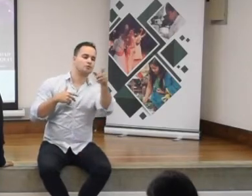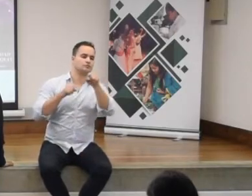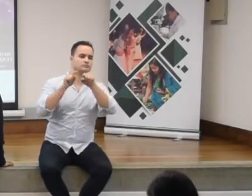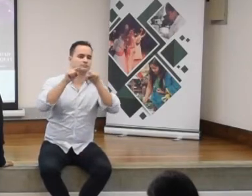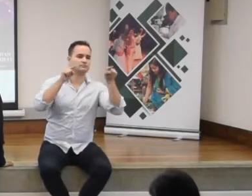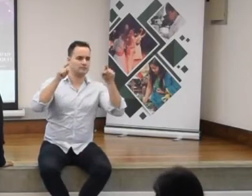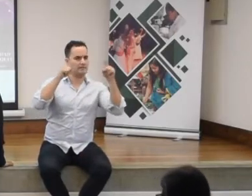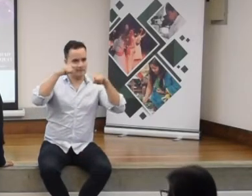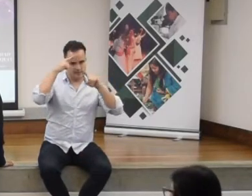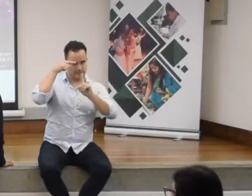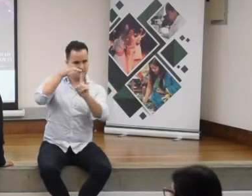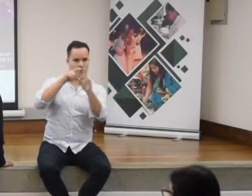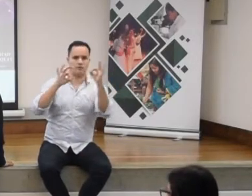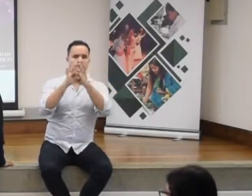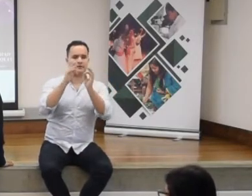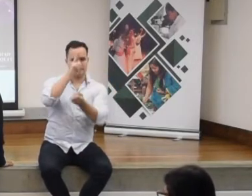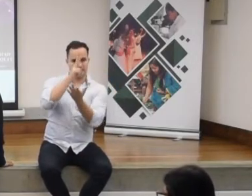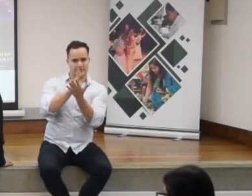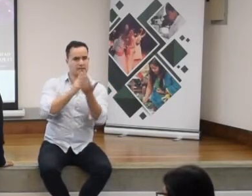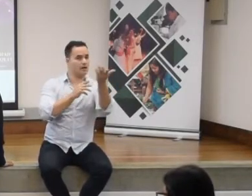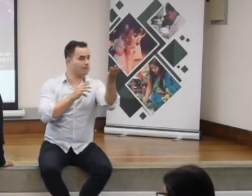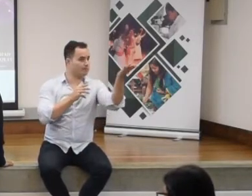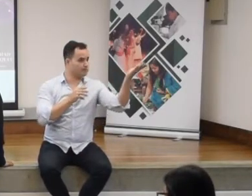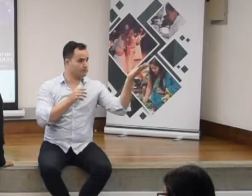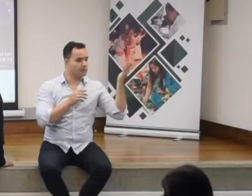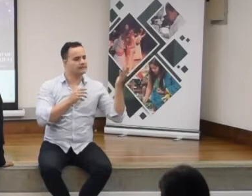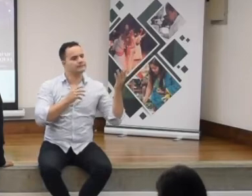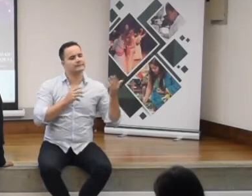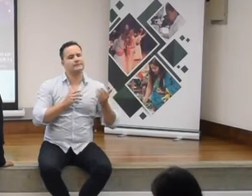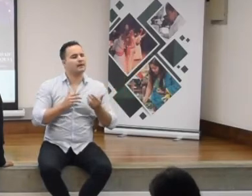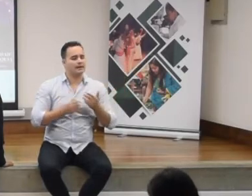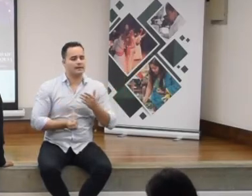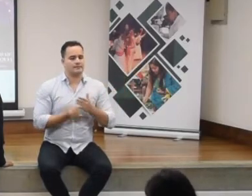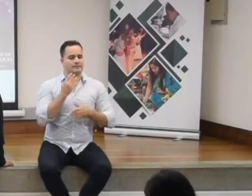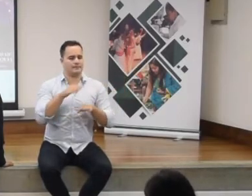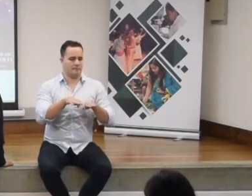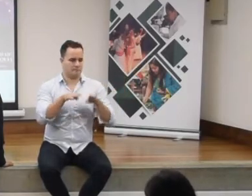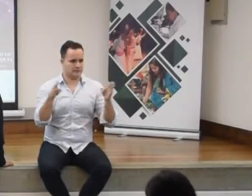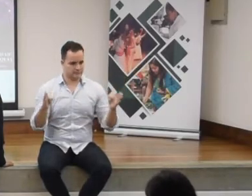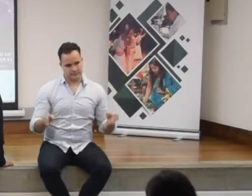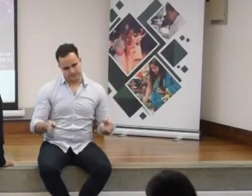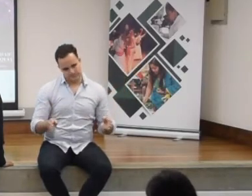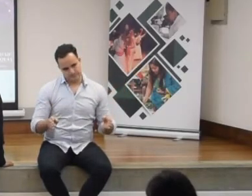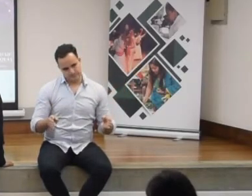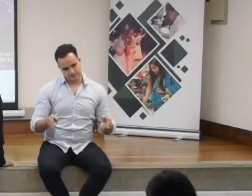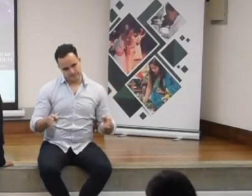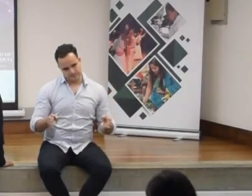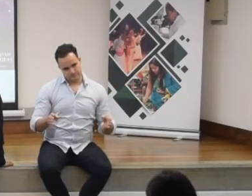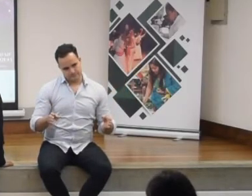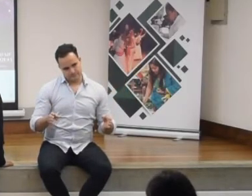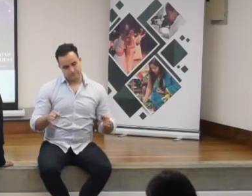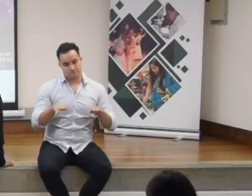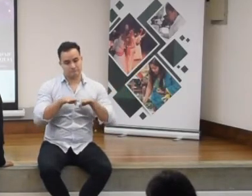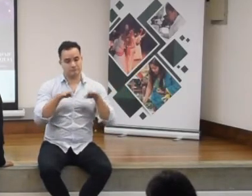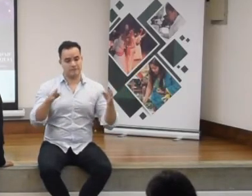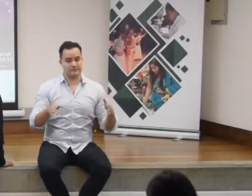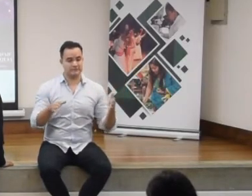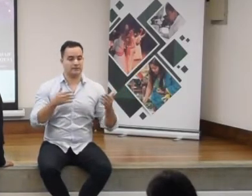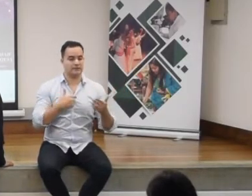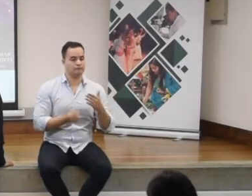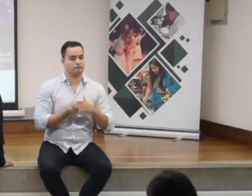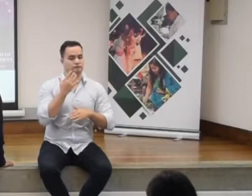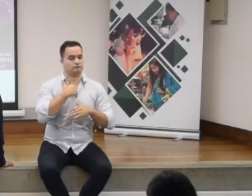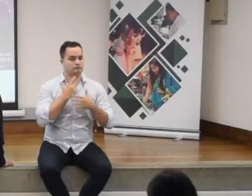la universidad, para conformar una mesa, ¿sí?, que sea subsidiaria a ese esfuerzo. Y